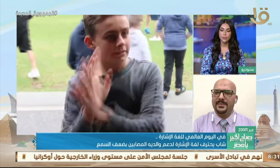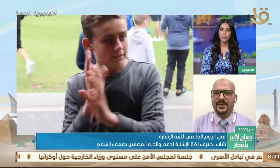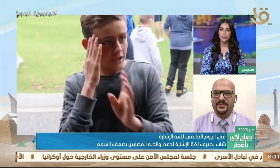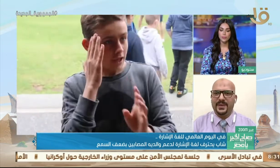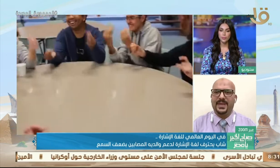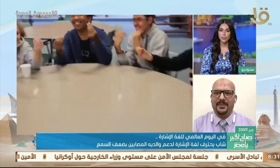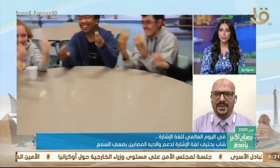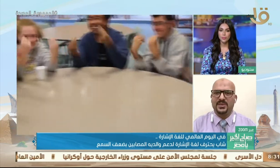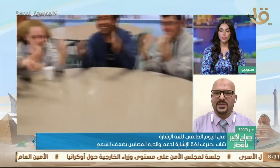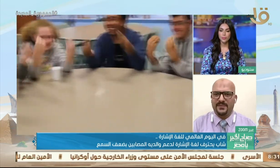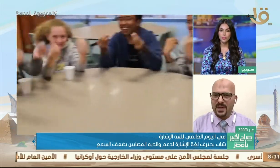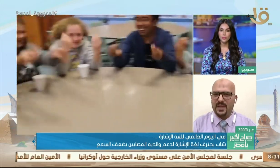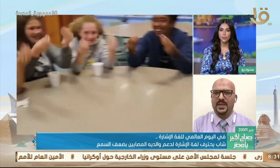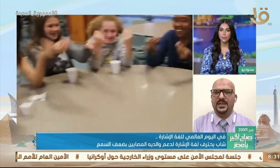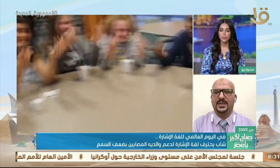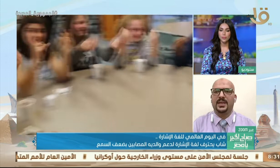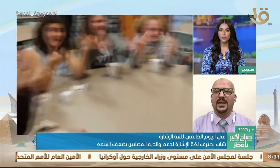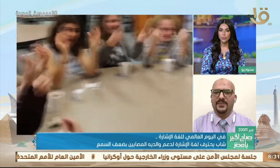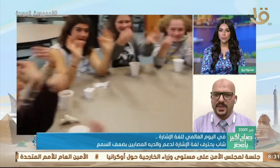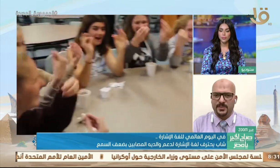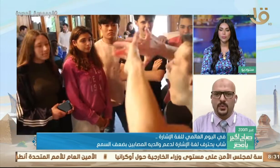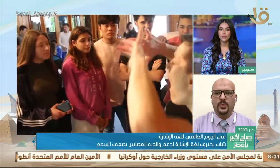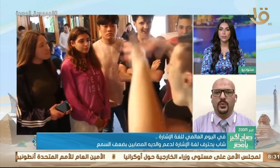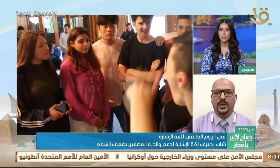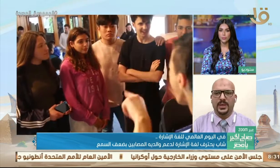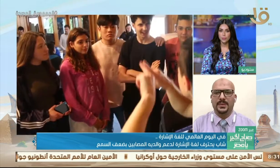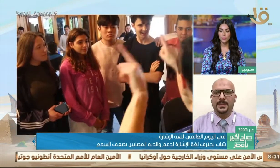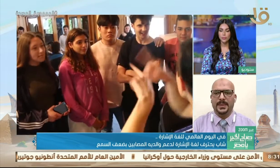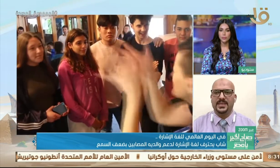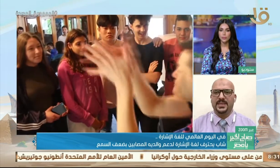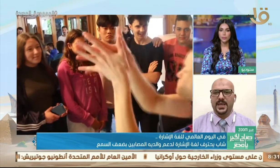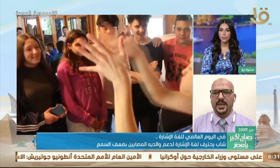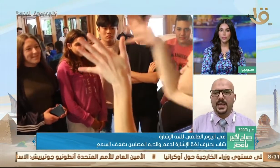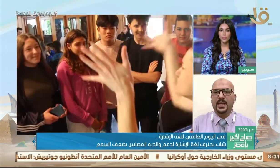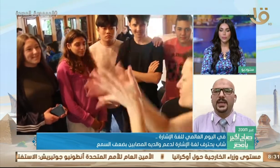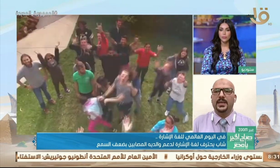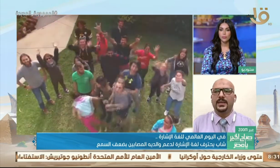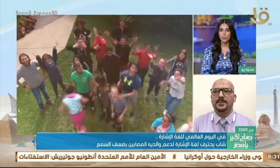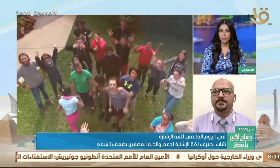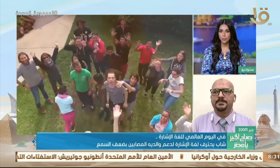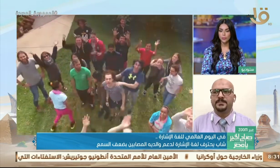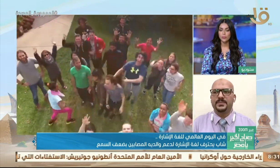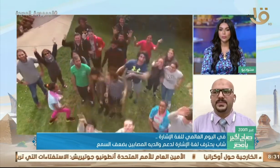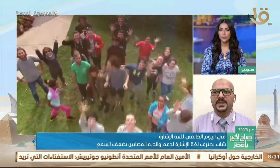أنا حاليا بالفعل عملت صفحة على الفيسبوك وكده، بحيث إن هي